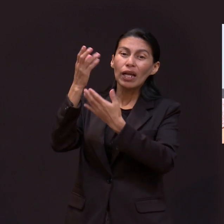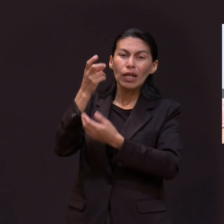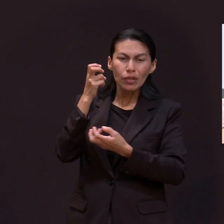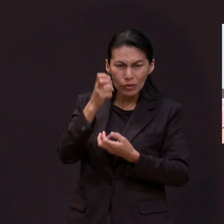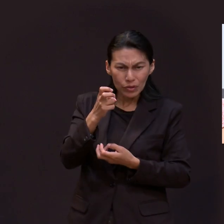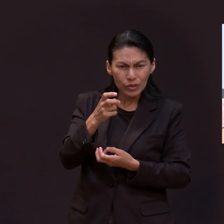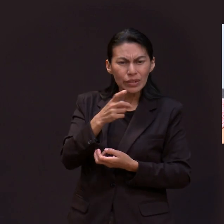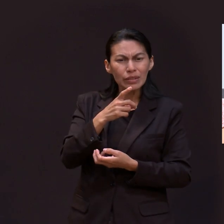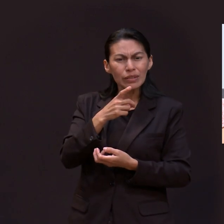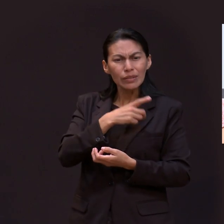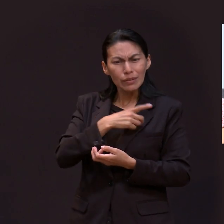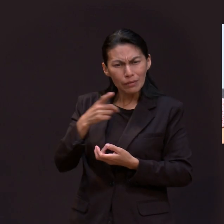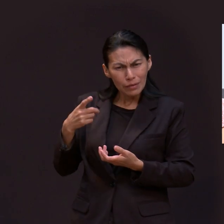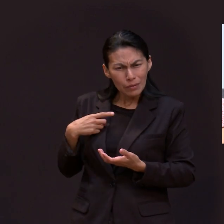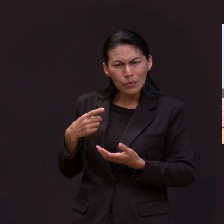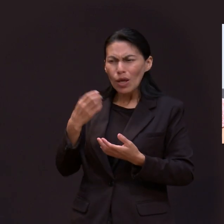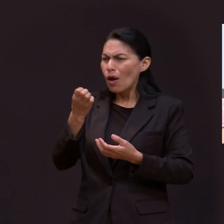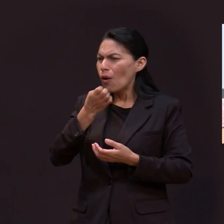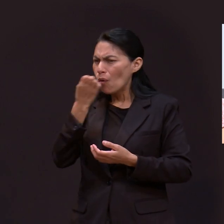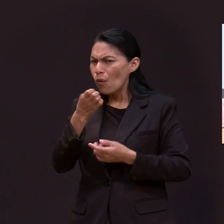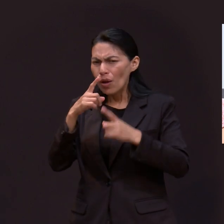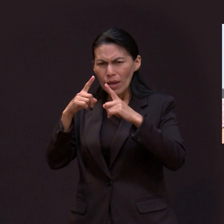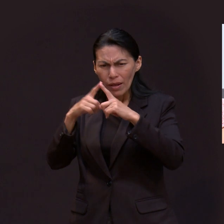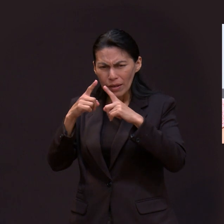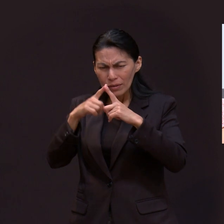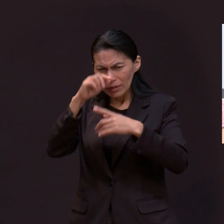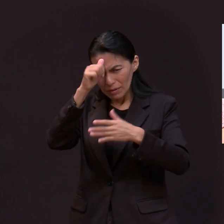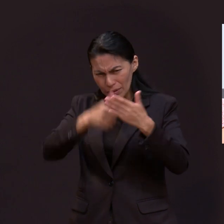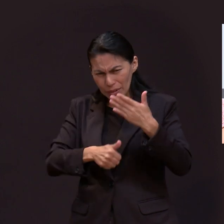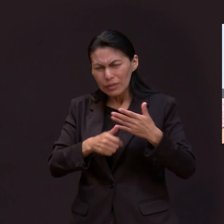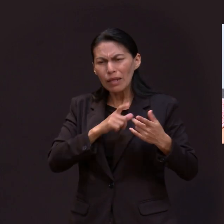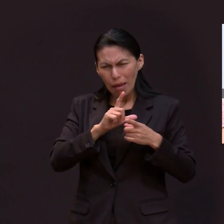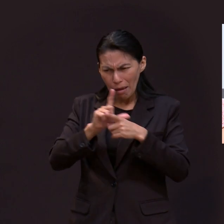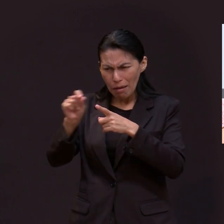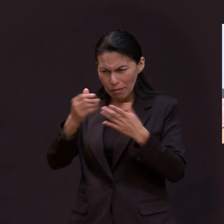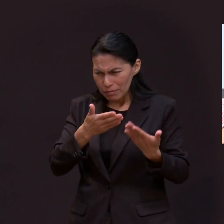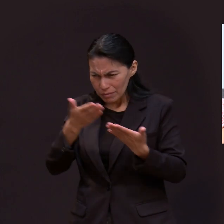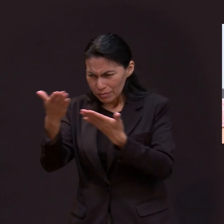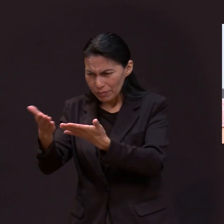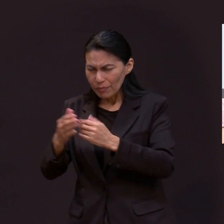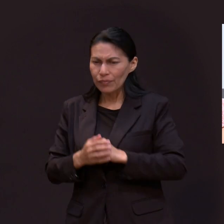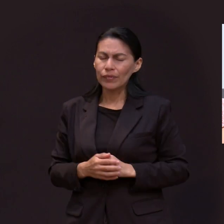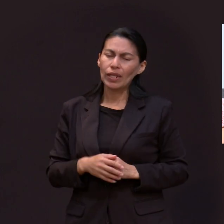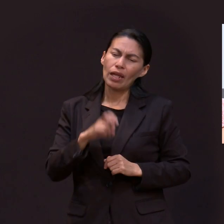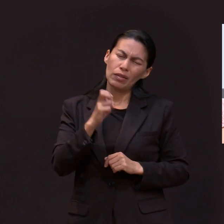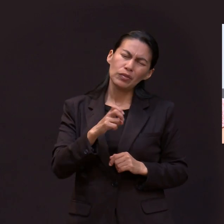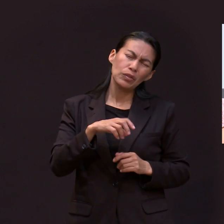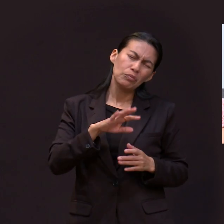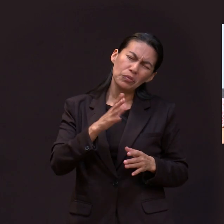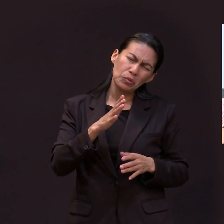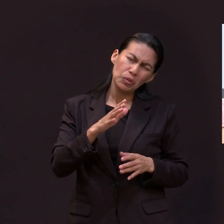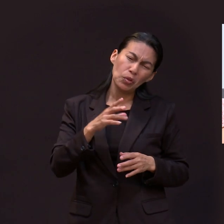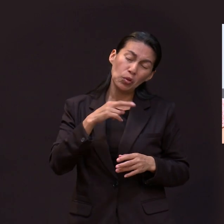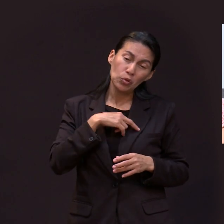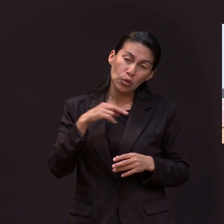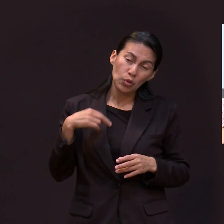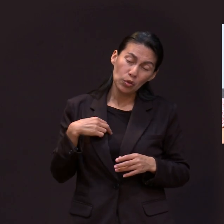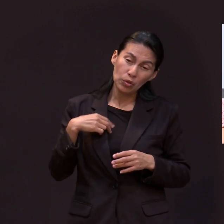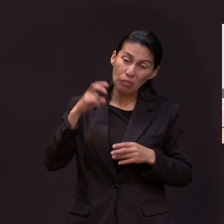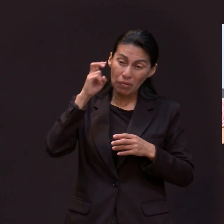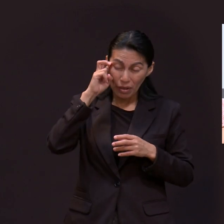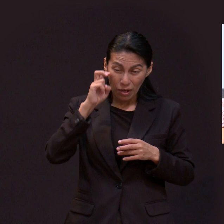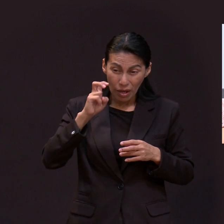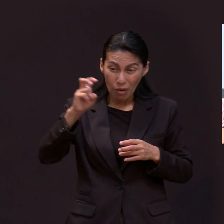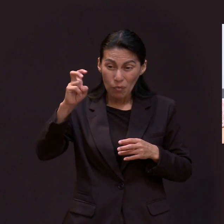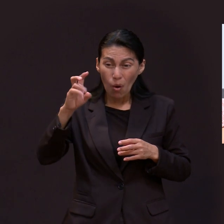de iglesia entonces este viajamos ya para la secundaria este como a una hora 40 minutos